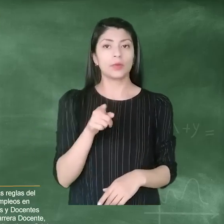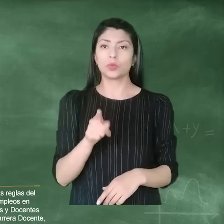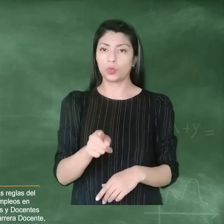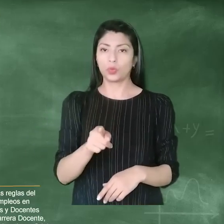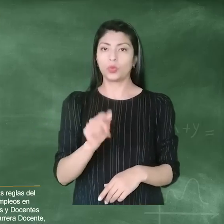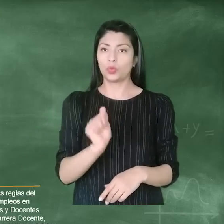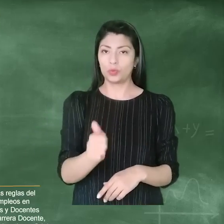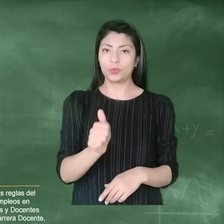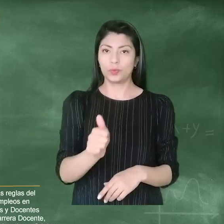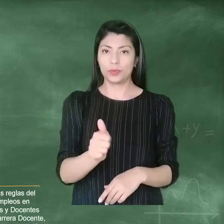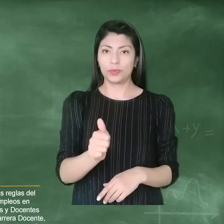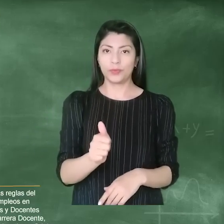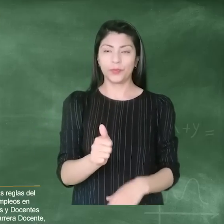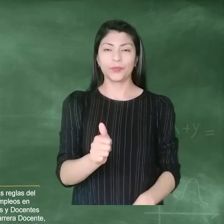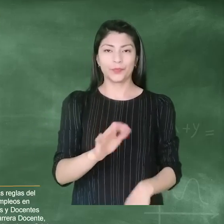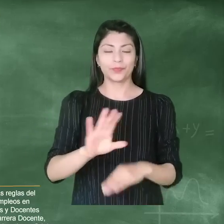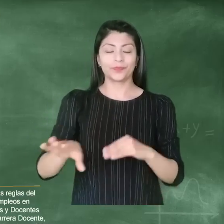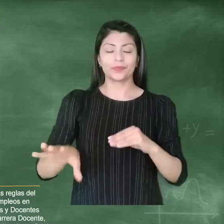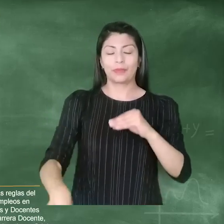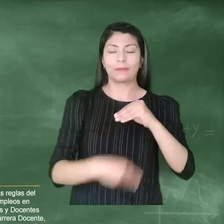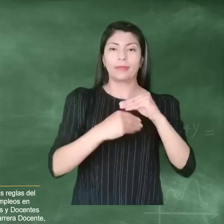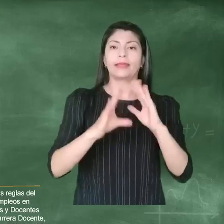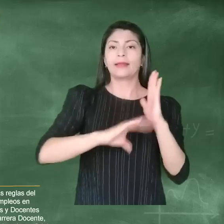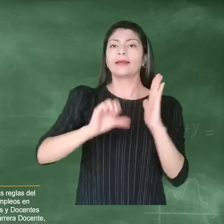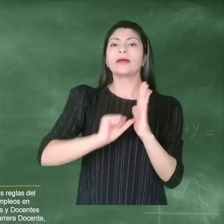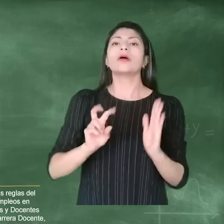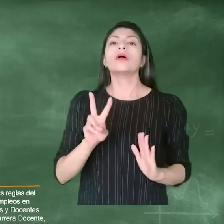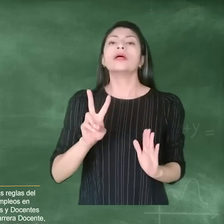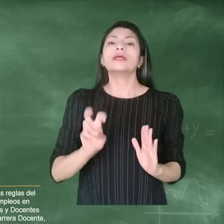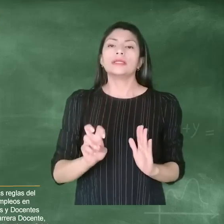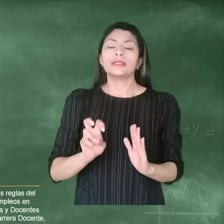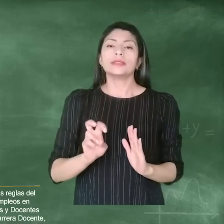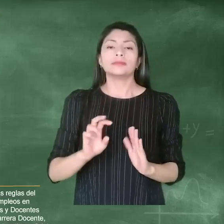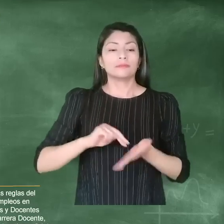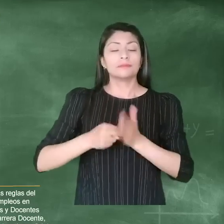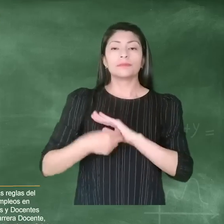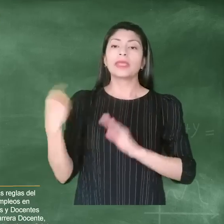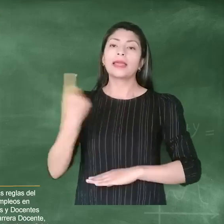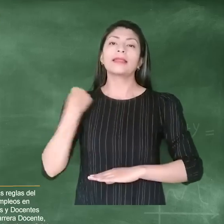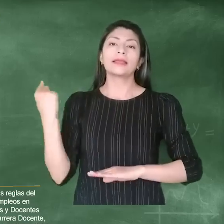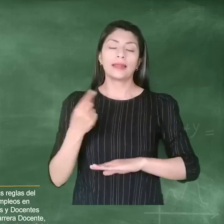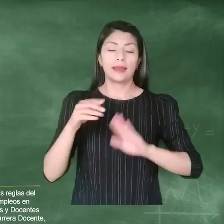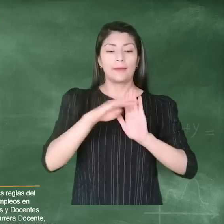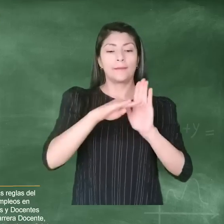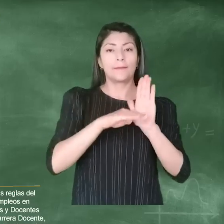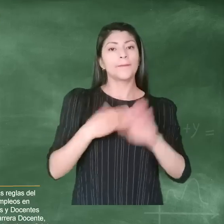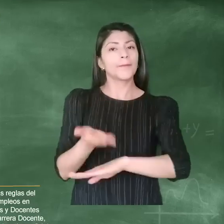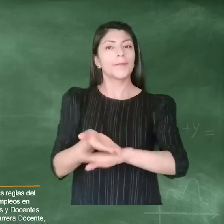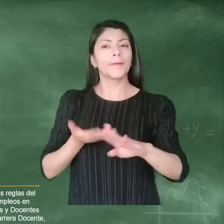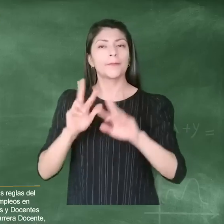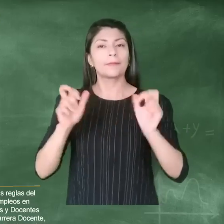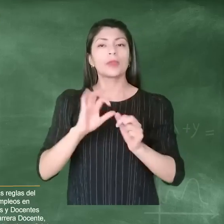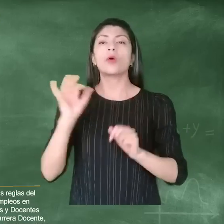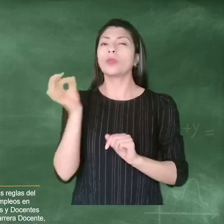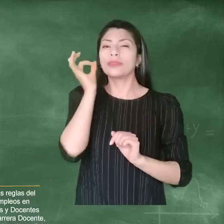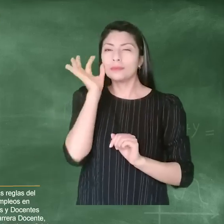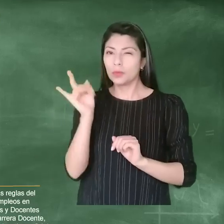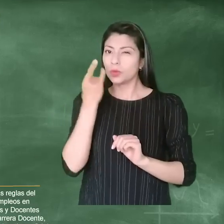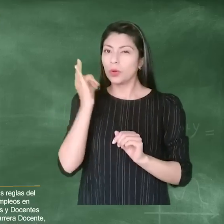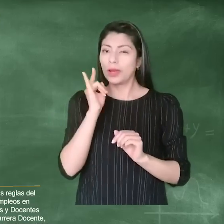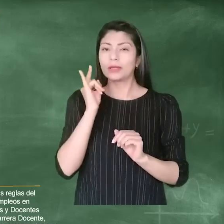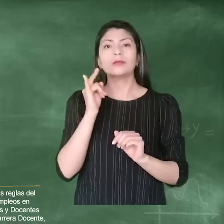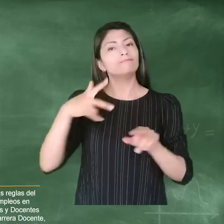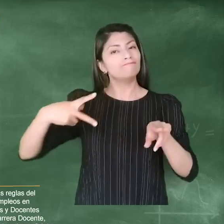manera obligatoria directamente el aspirante. Artículo 7. Requisitos generales de participación